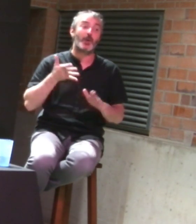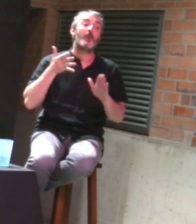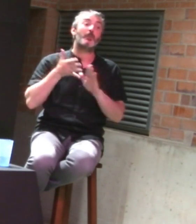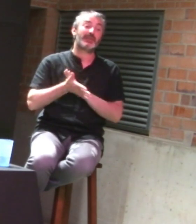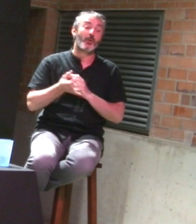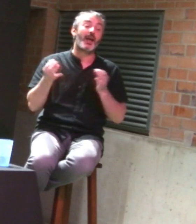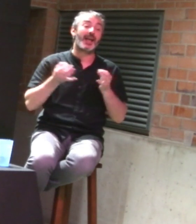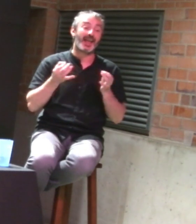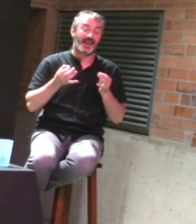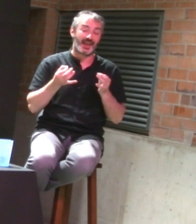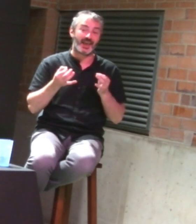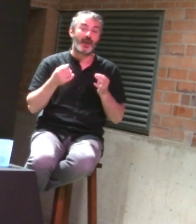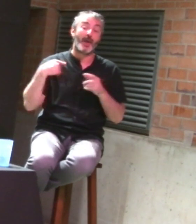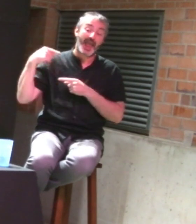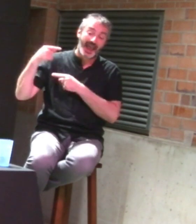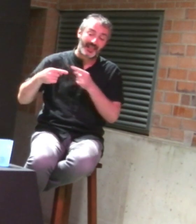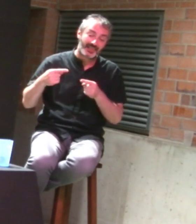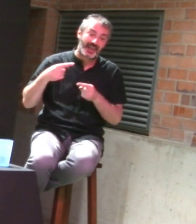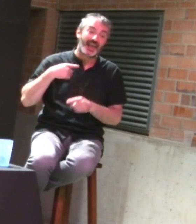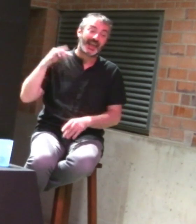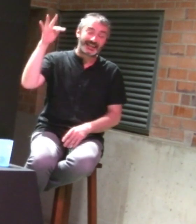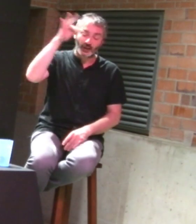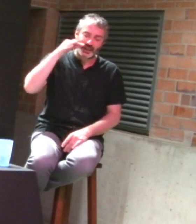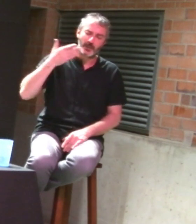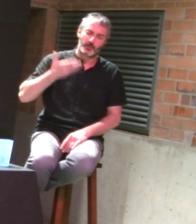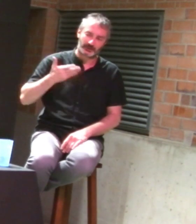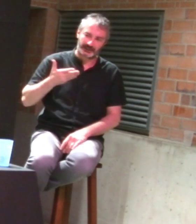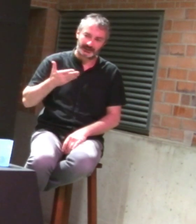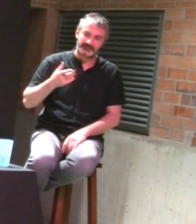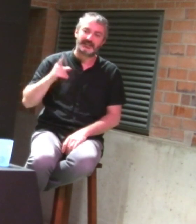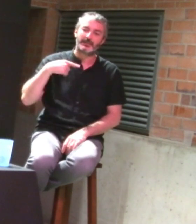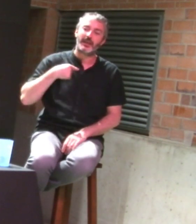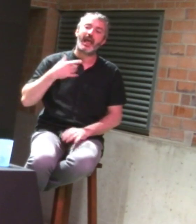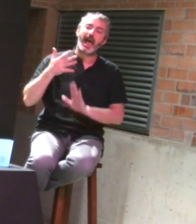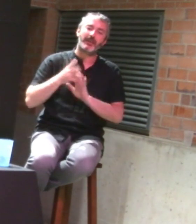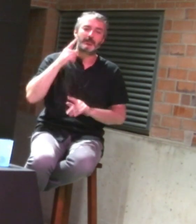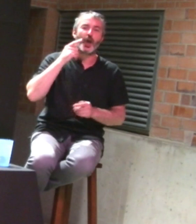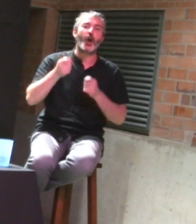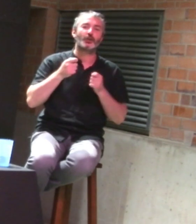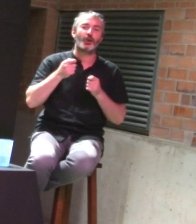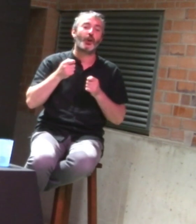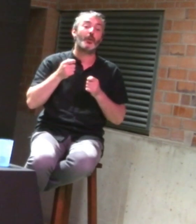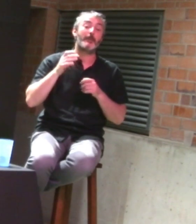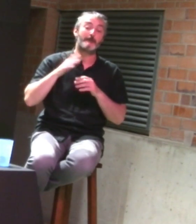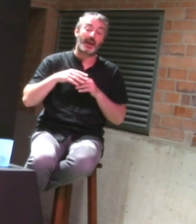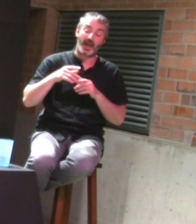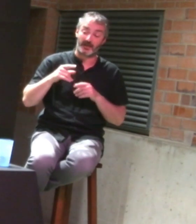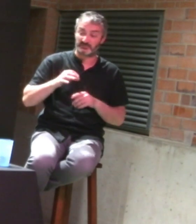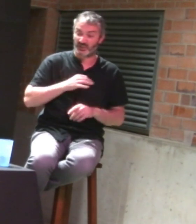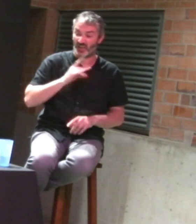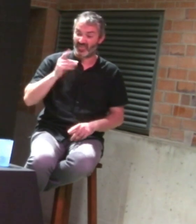han recollit també una herència teosòfica important. Els teòsofs també són partidaris del control de natalitat a partir d'Annie